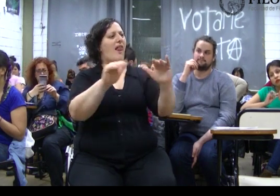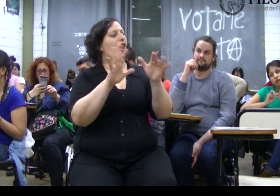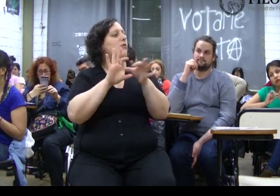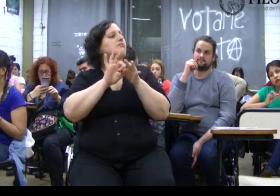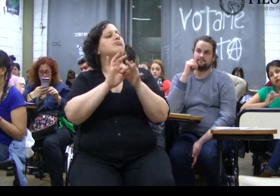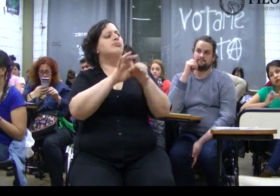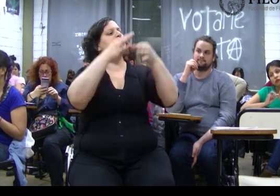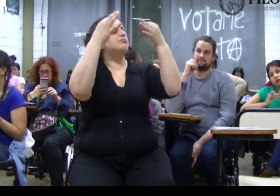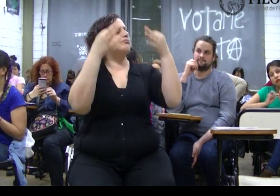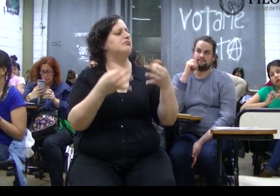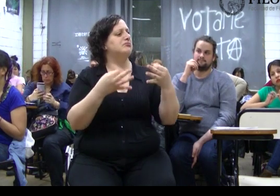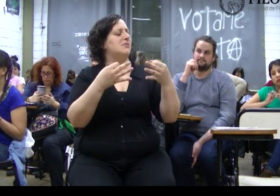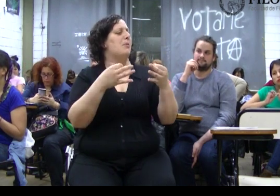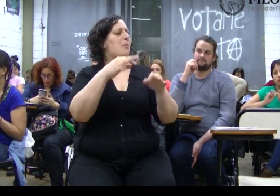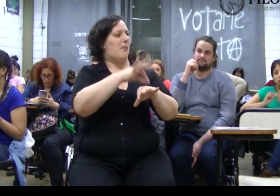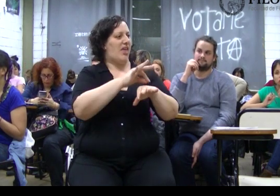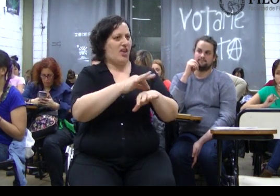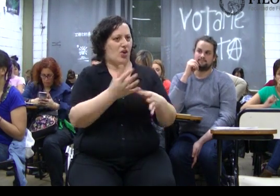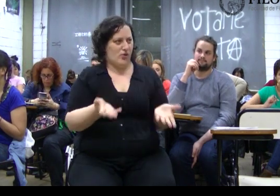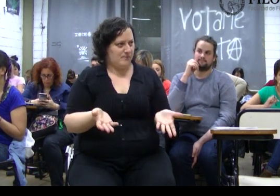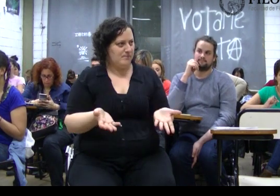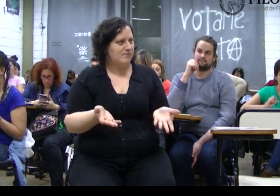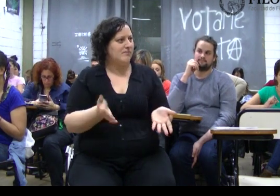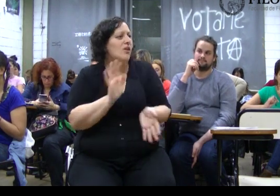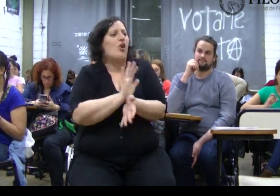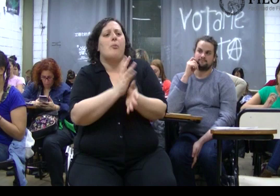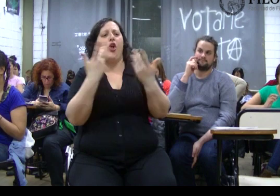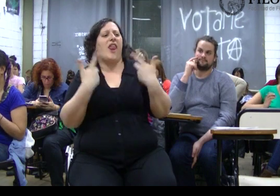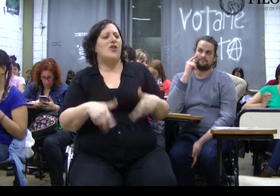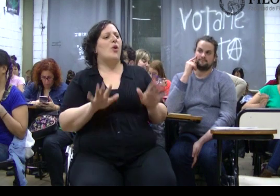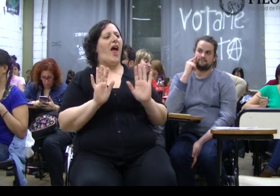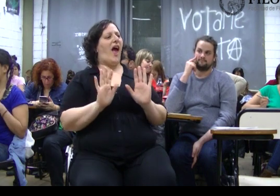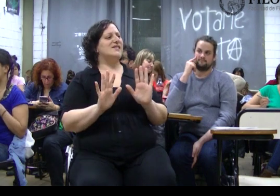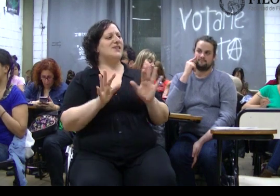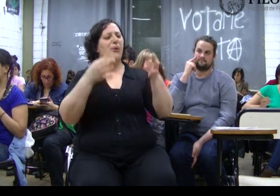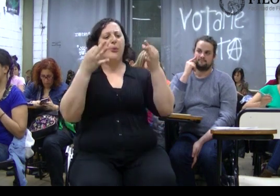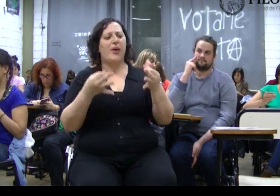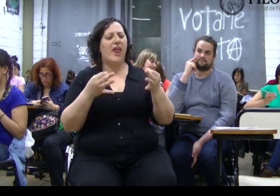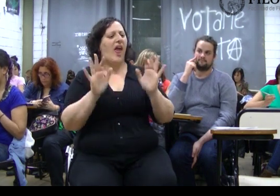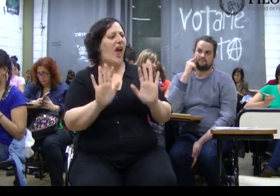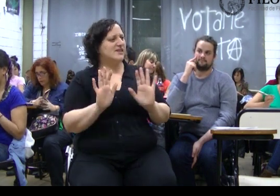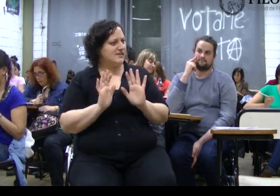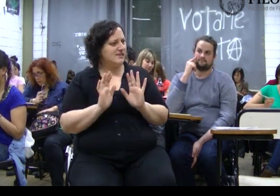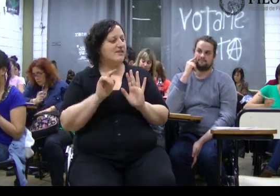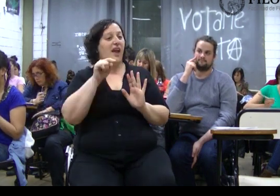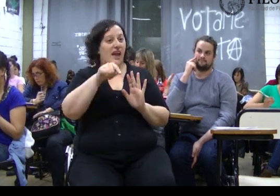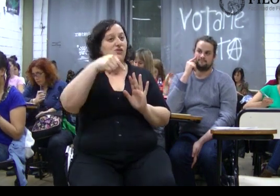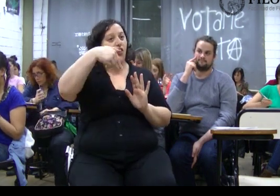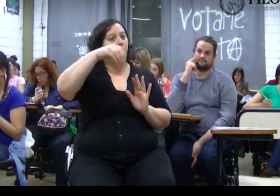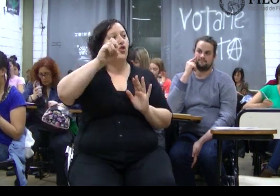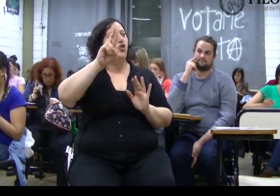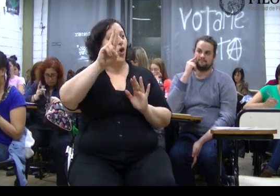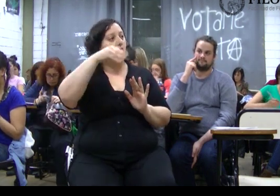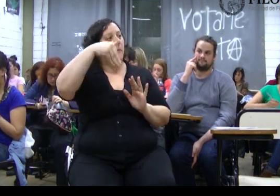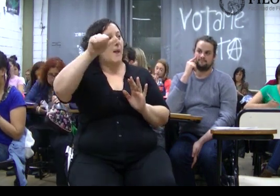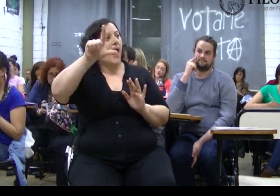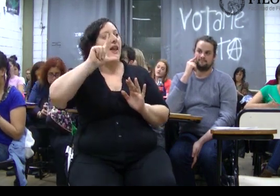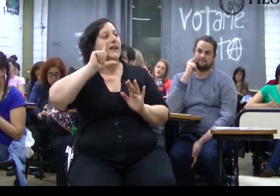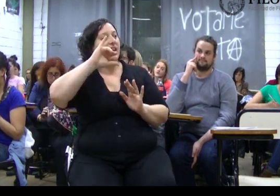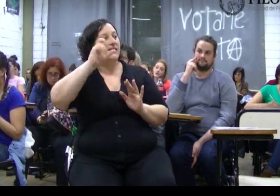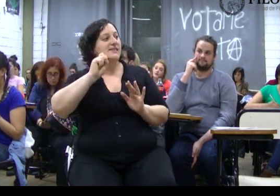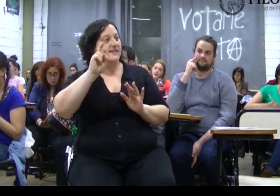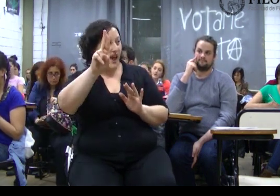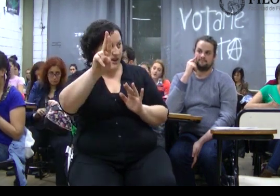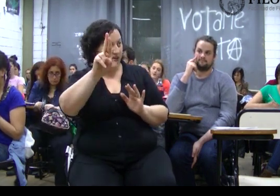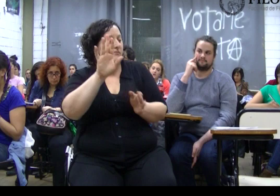entendida como natural. La confusión o el escapamiento entre una norma biomédica y